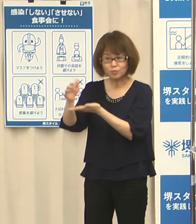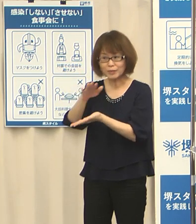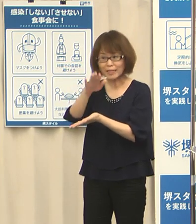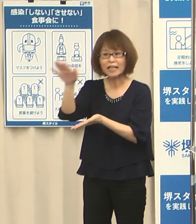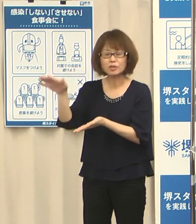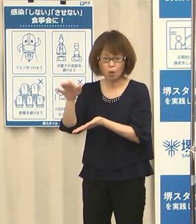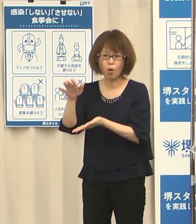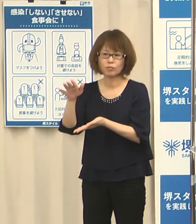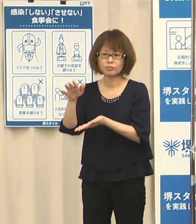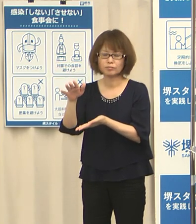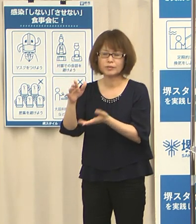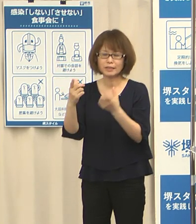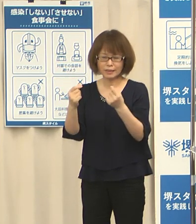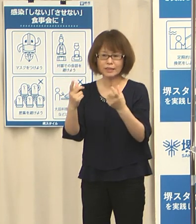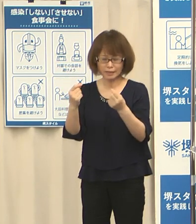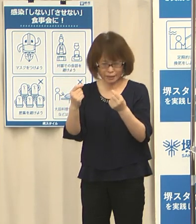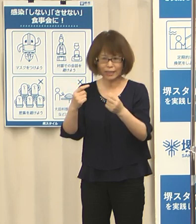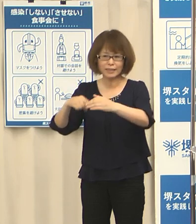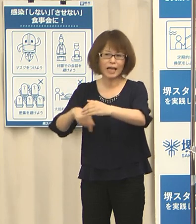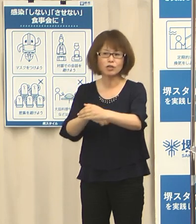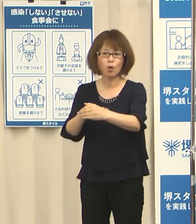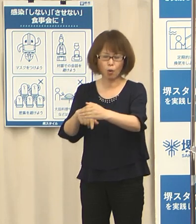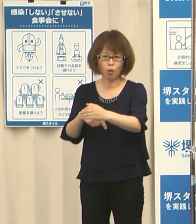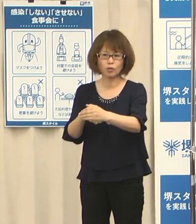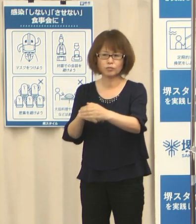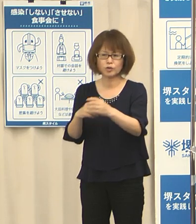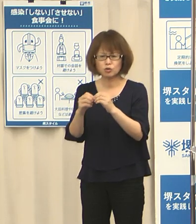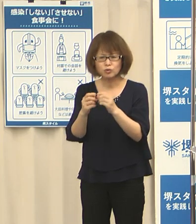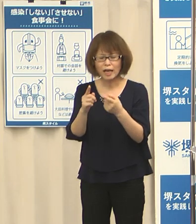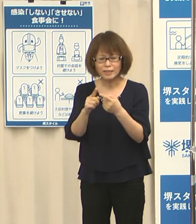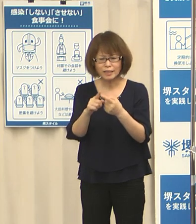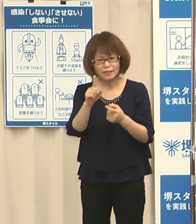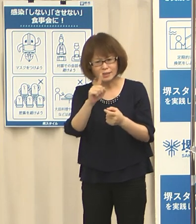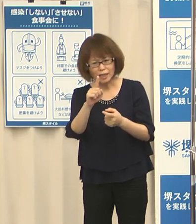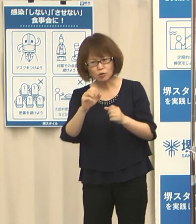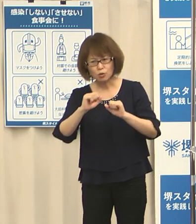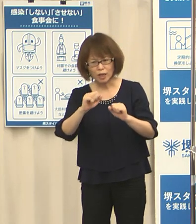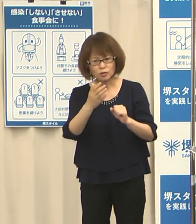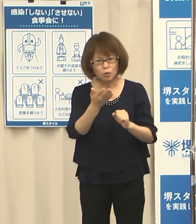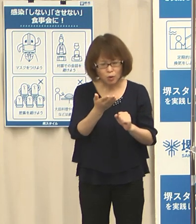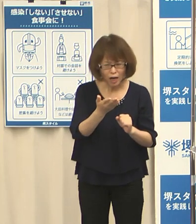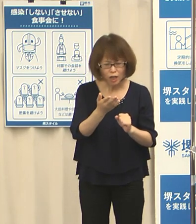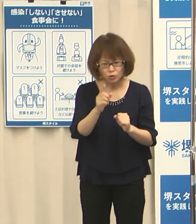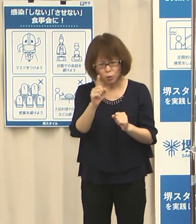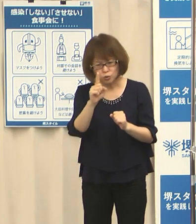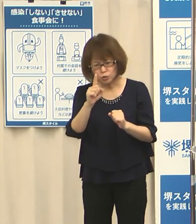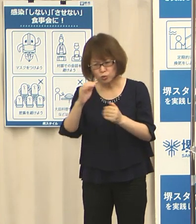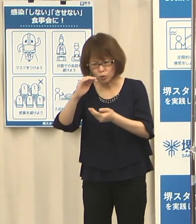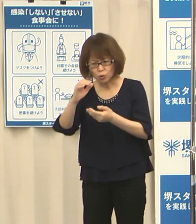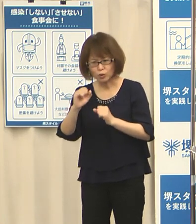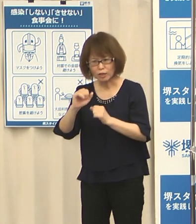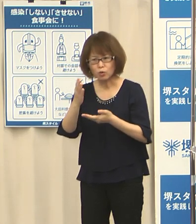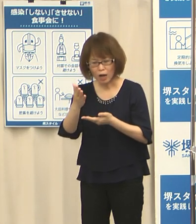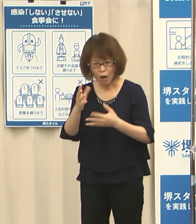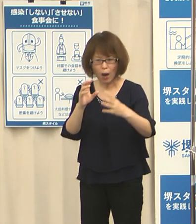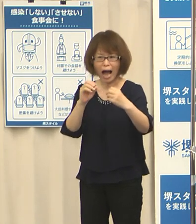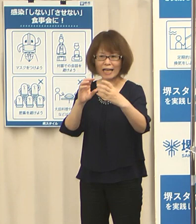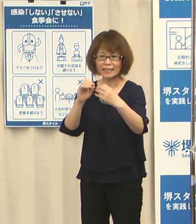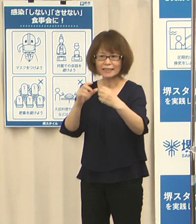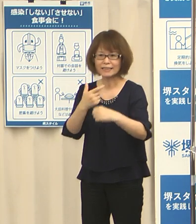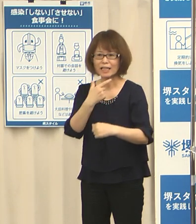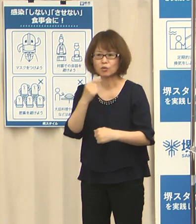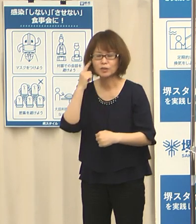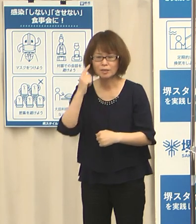旨をですね、具体的にじゃあ何がお互いにしていって、どういうメリットがあるのかということを詰めてお話をしていきたいなと思っ